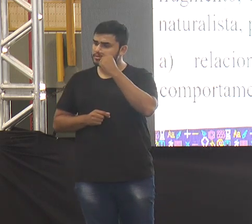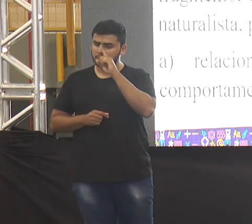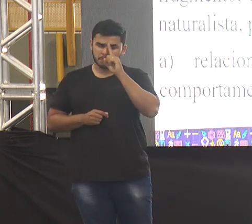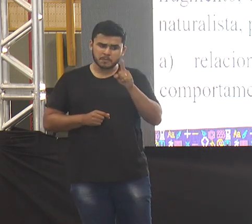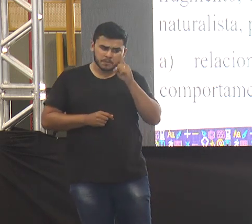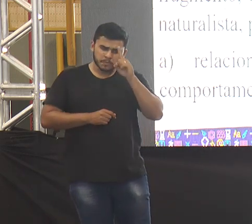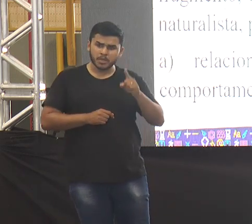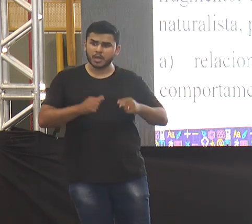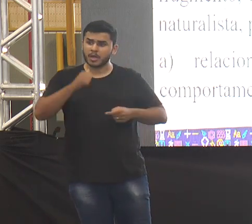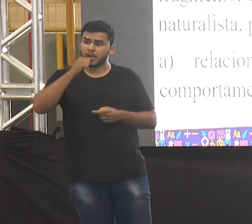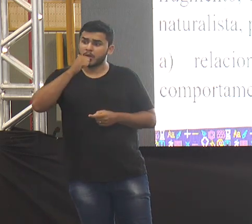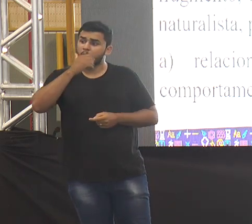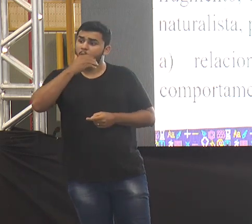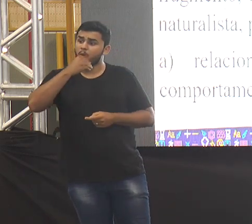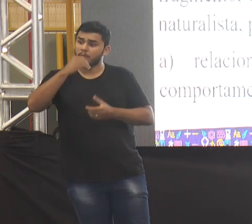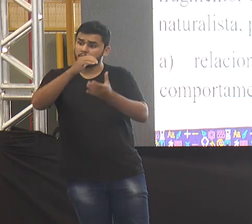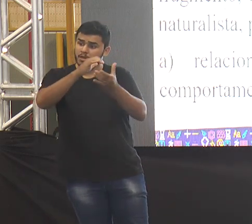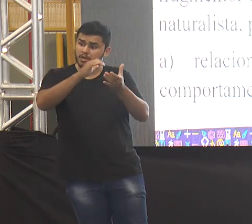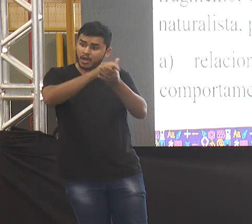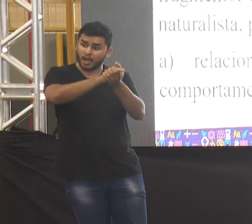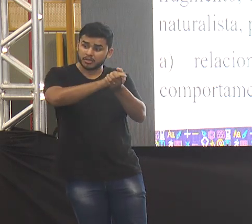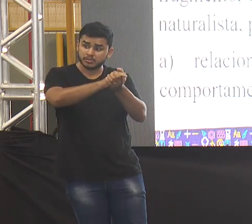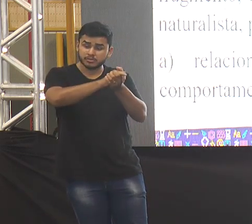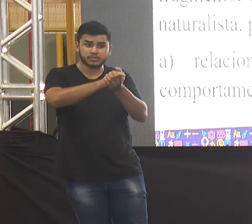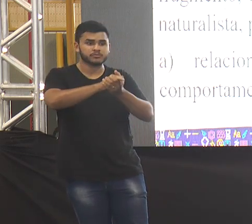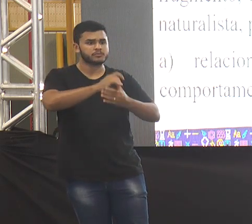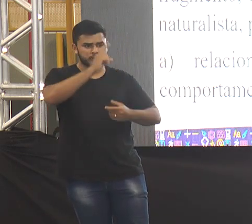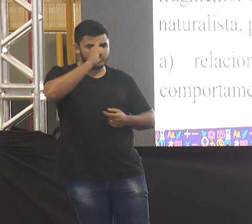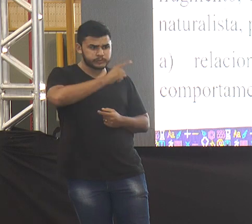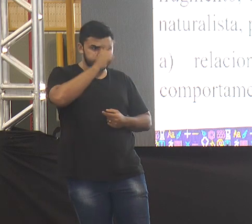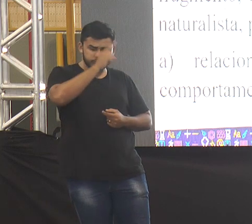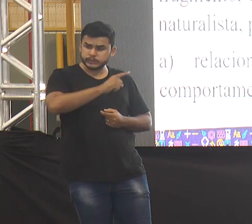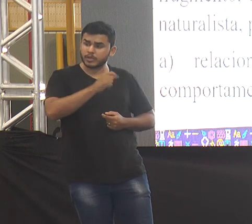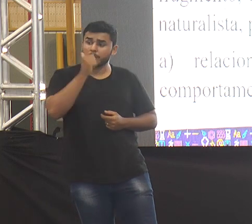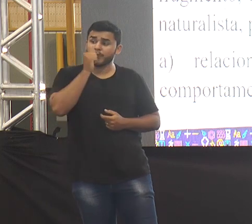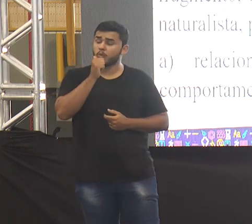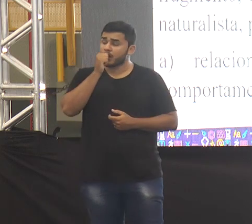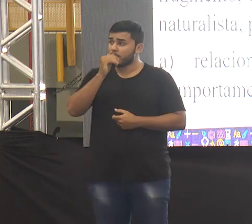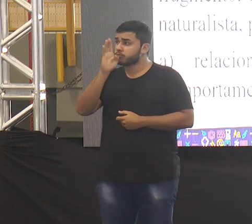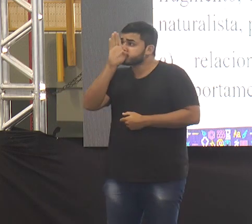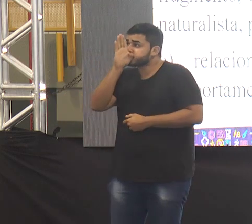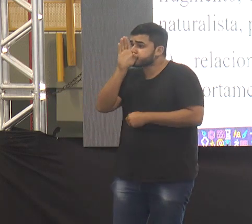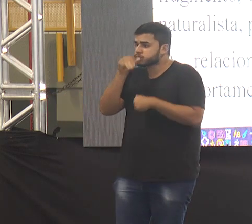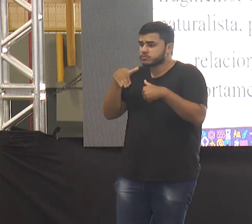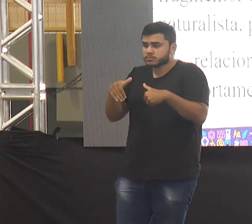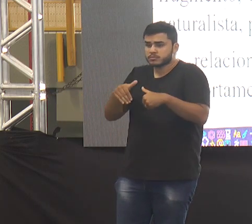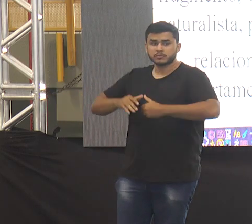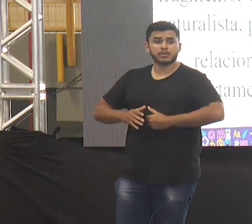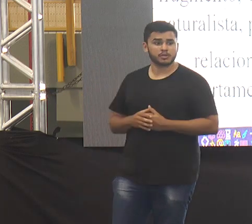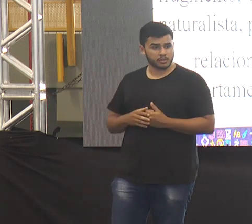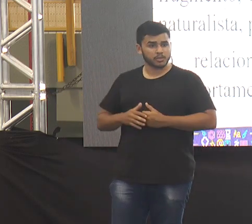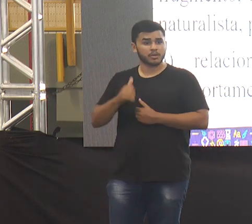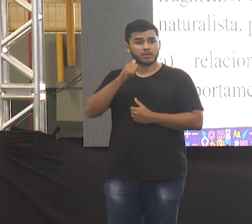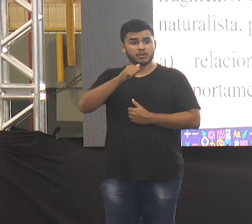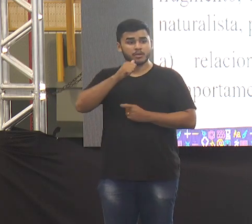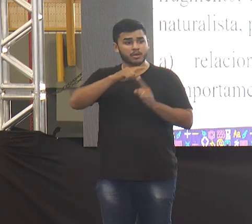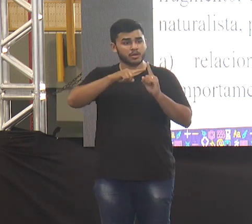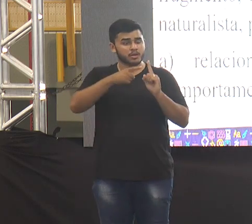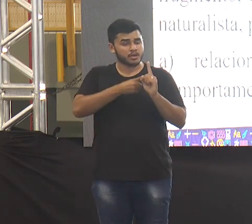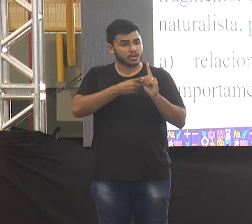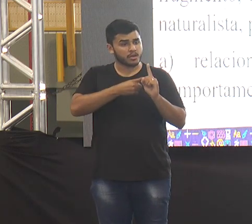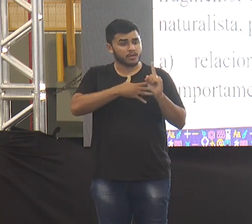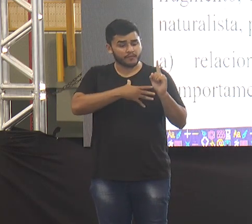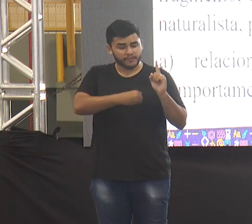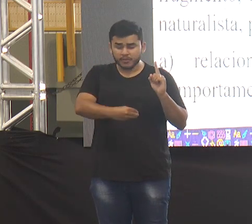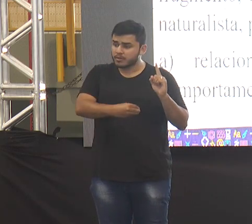A mulher estava presa a papéis sociais muito rígidos. Nasceu mulher, nasceu para ser mãe, esposa e dona